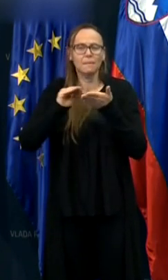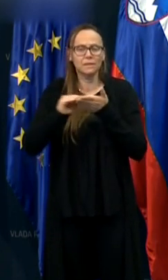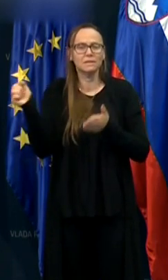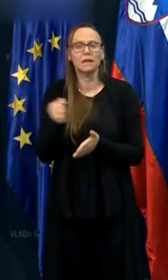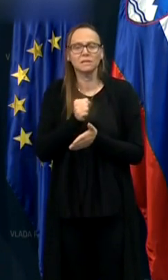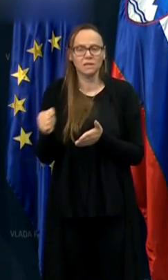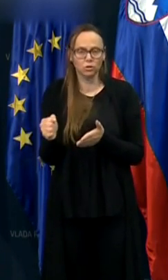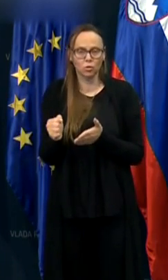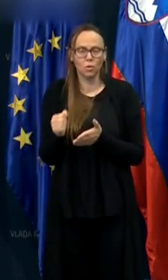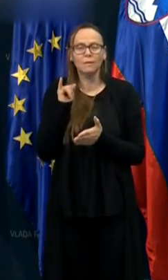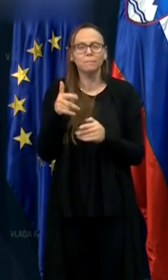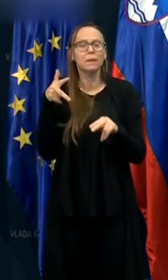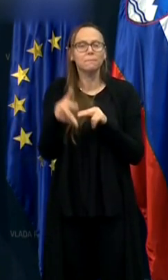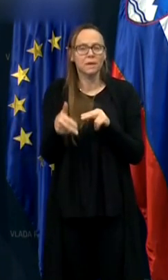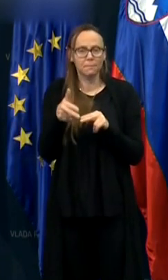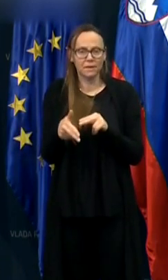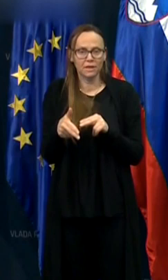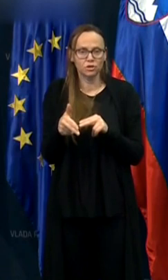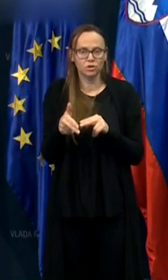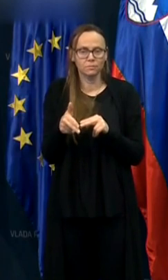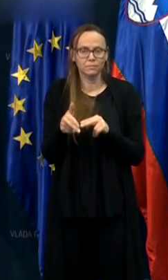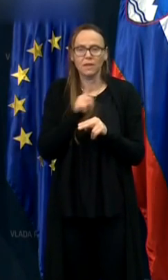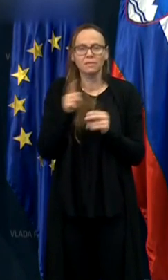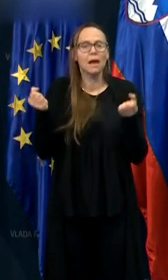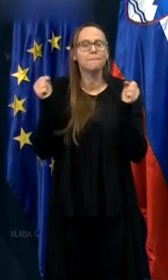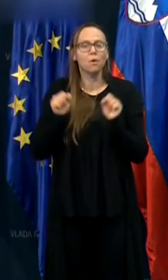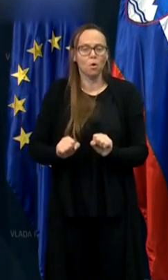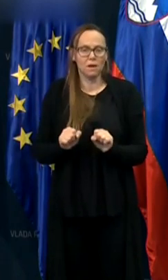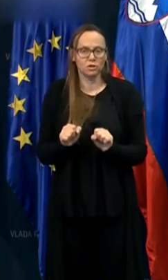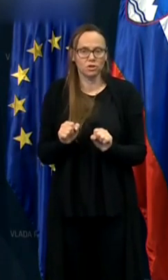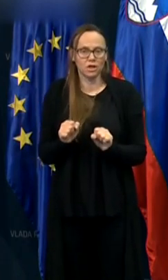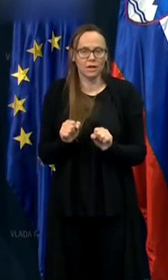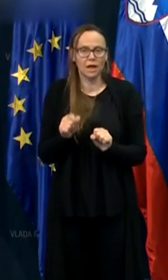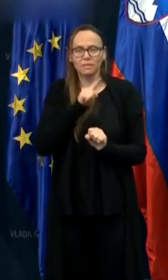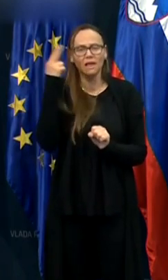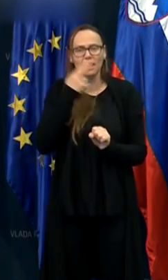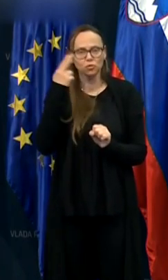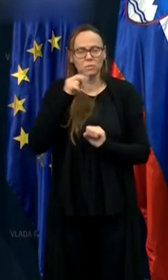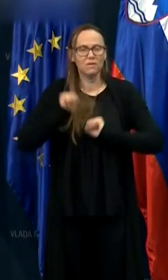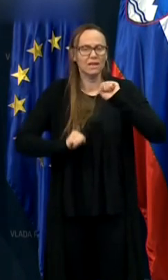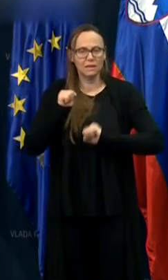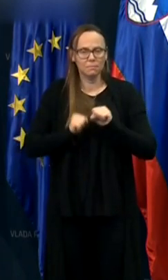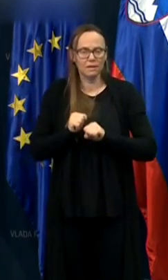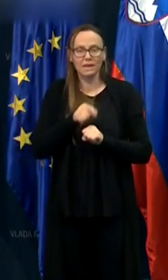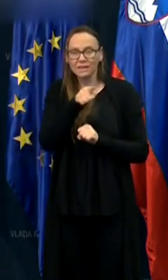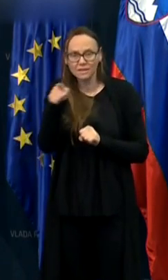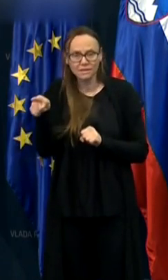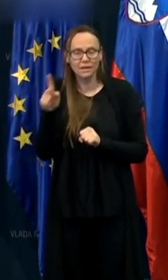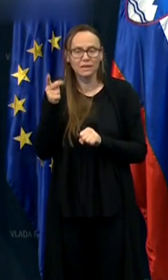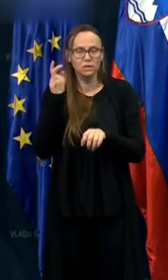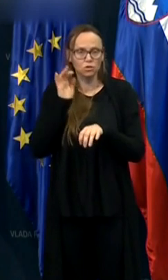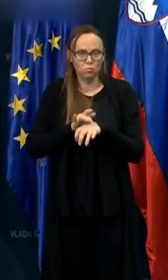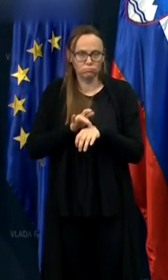zato, da si prepreči nepooblaščena, predvsem pa nerazumljiva gibanja tistih, ki so